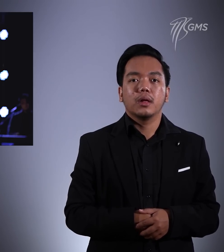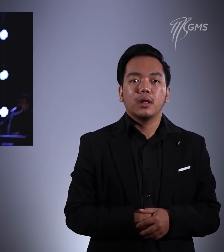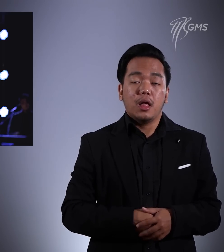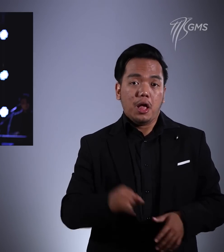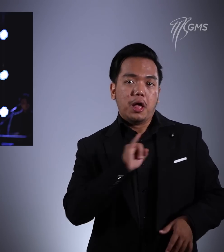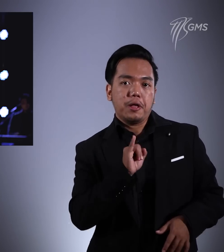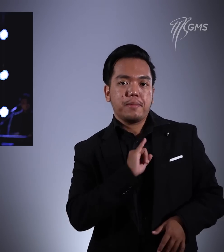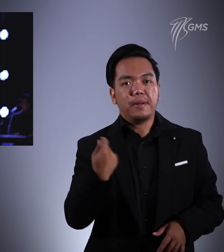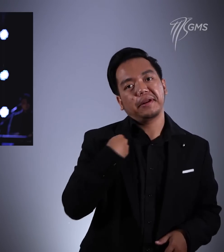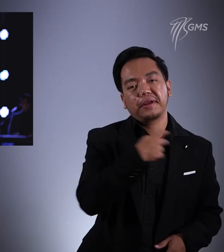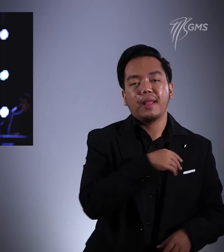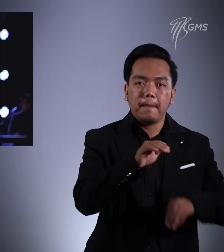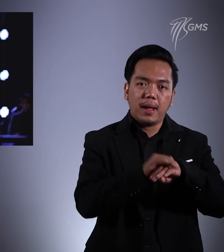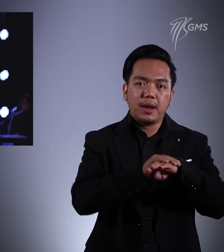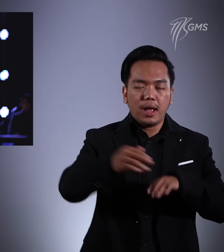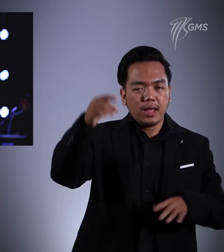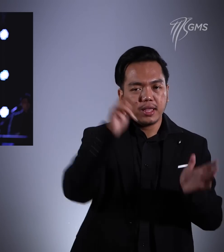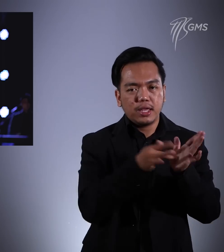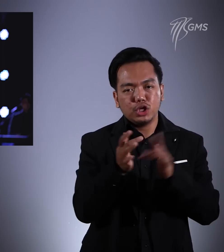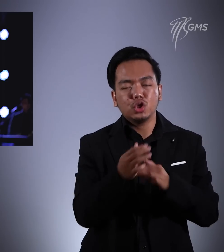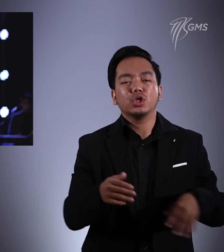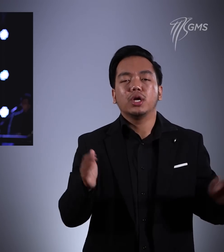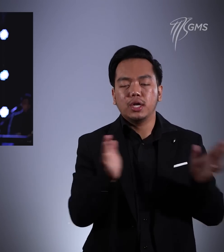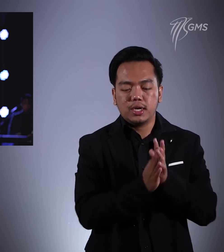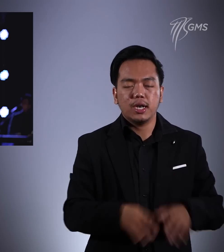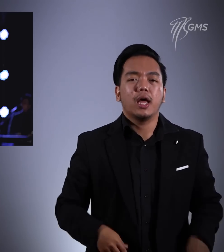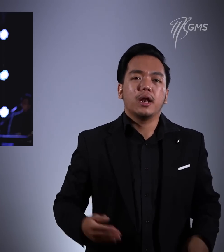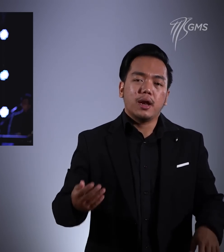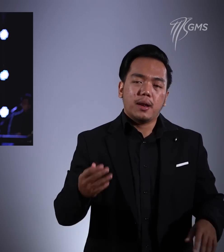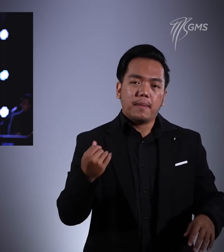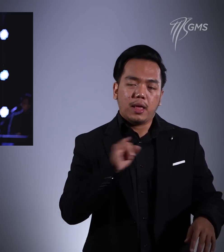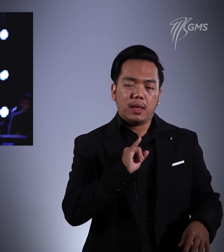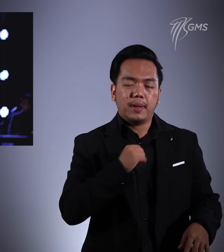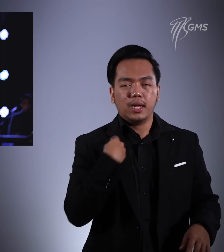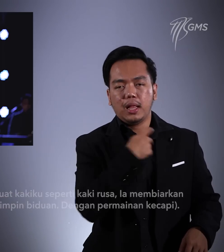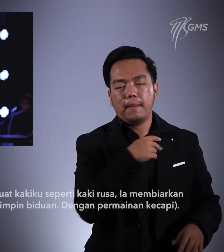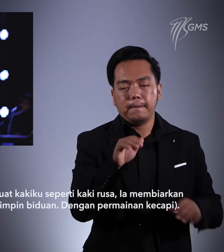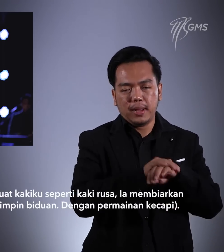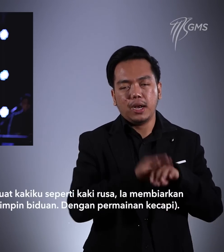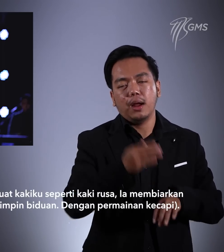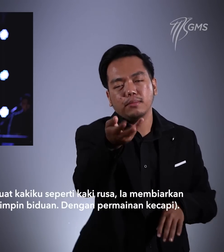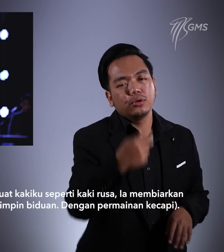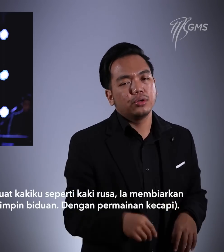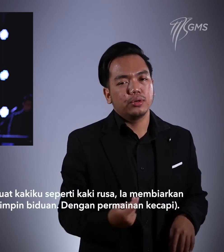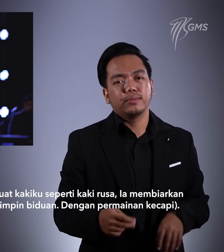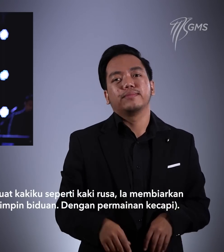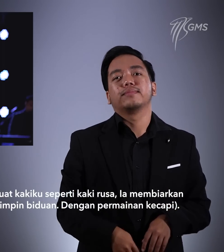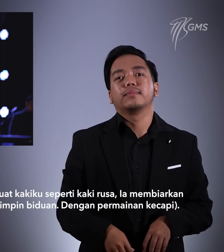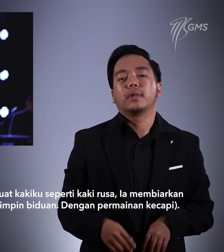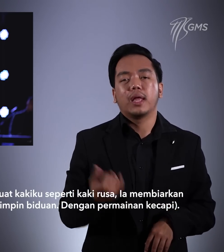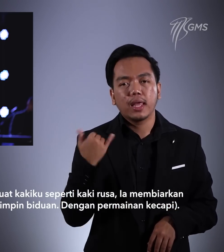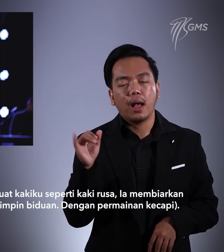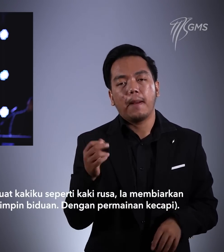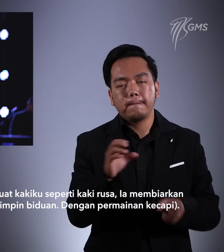Iman kita pada Yesus dan rasa percaya kami kepada Anda. Sekalian bahwa Anda pasti bertumbuh. Yang terakhir, ia membiarkan aku berjejak di